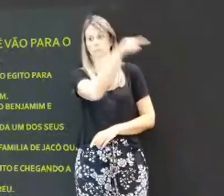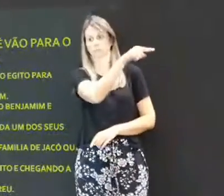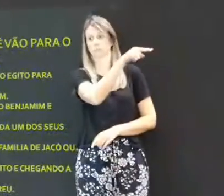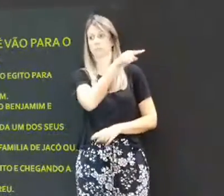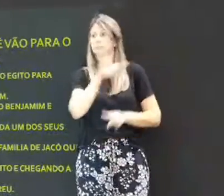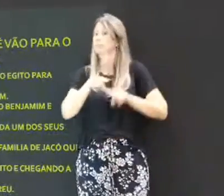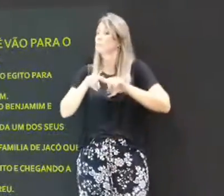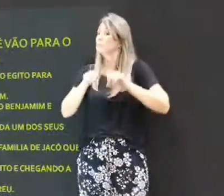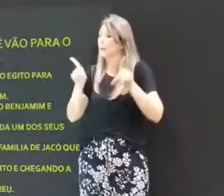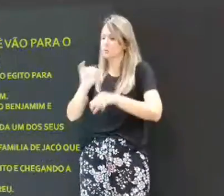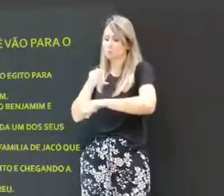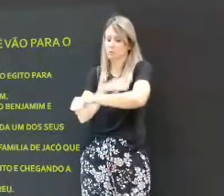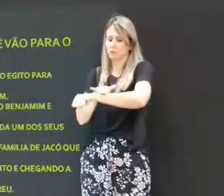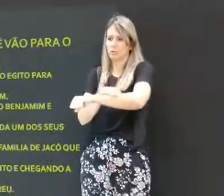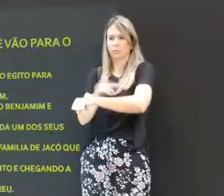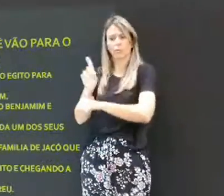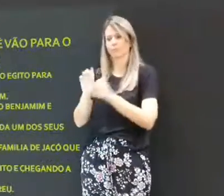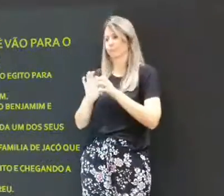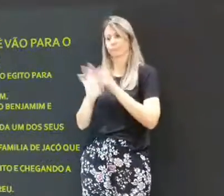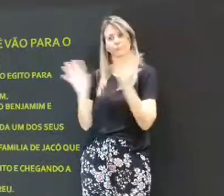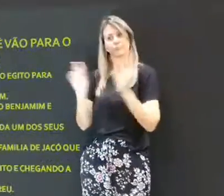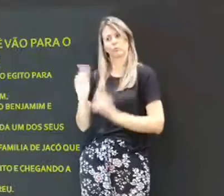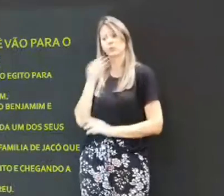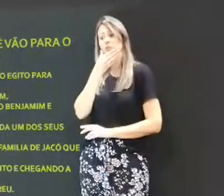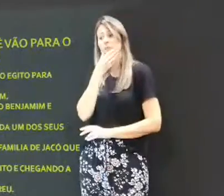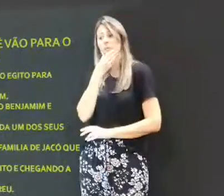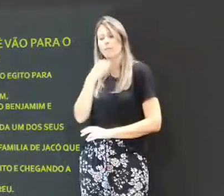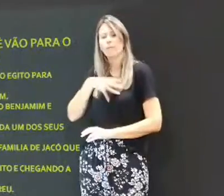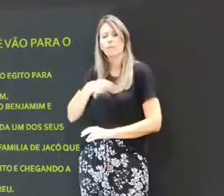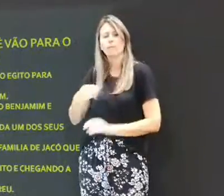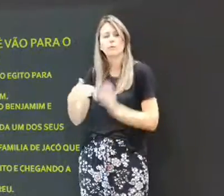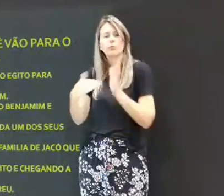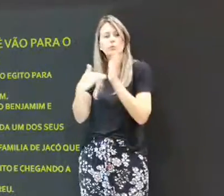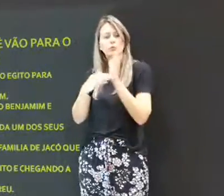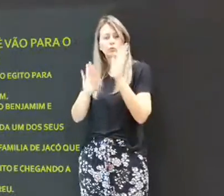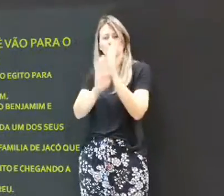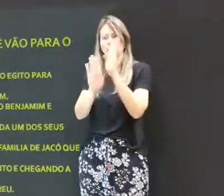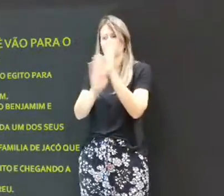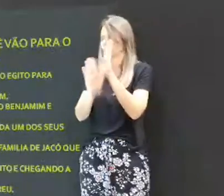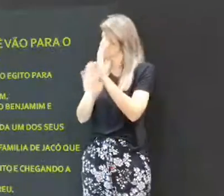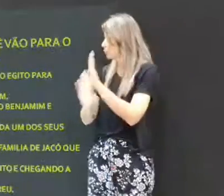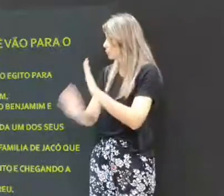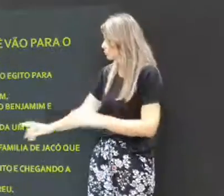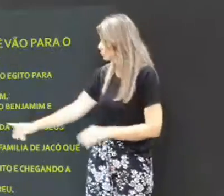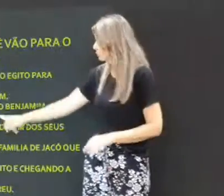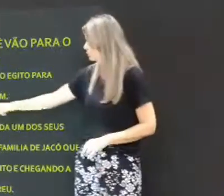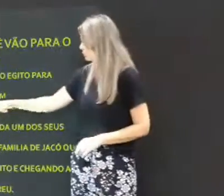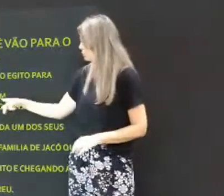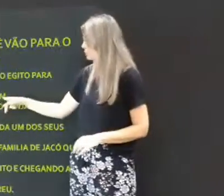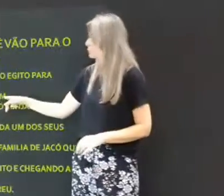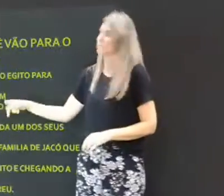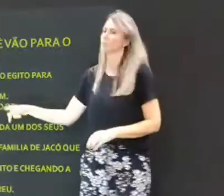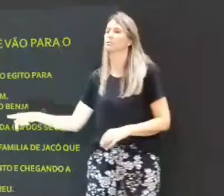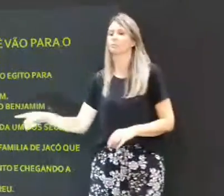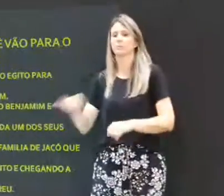Eles precisavam chegar no Egito pelo alimento, mas teve um irmão mais jovem, o Benjamim. Ele não